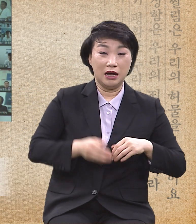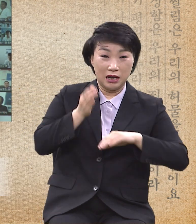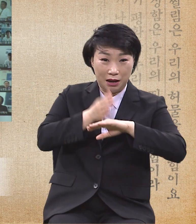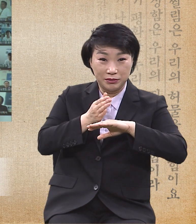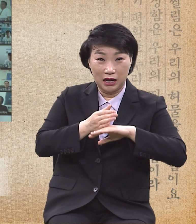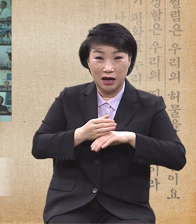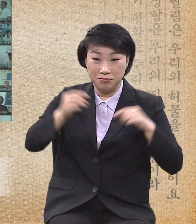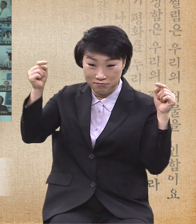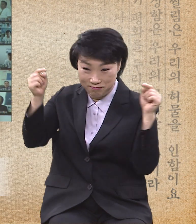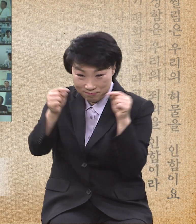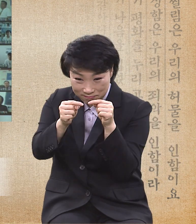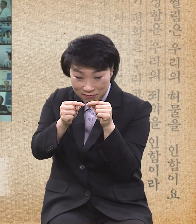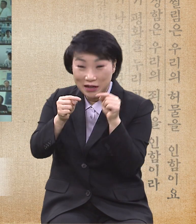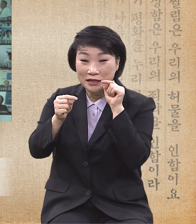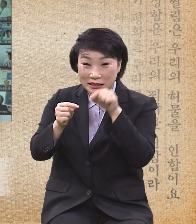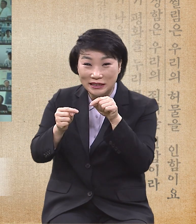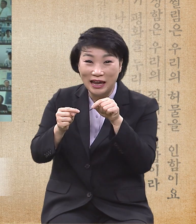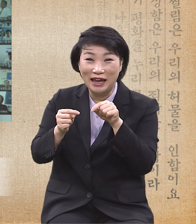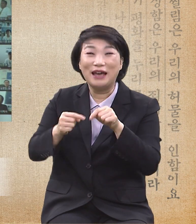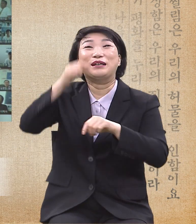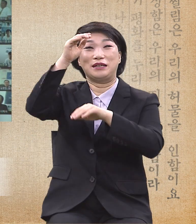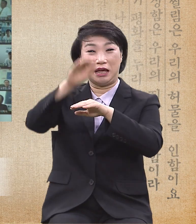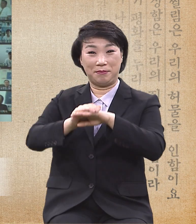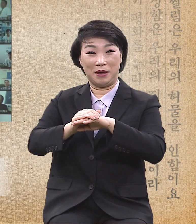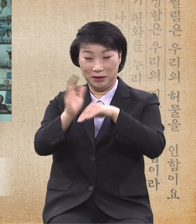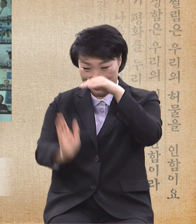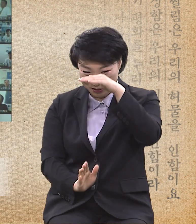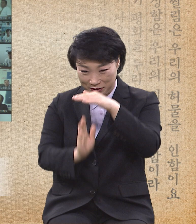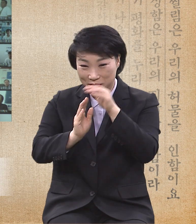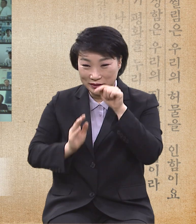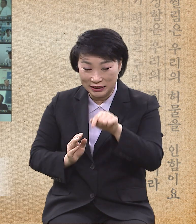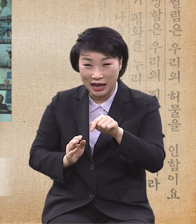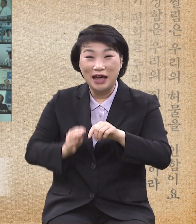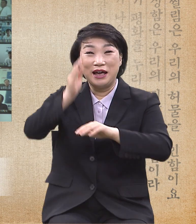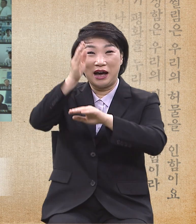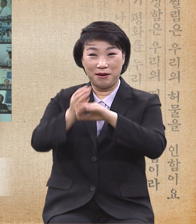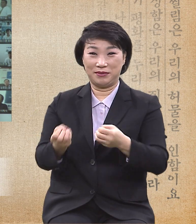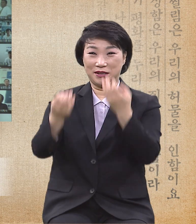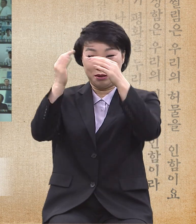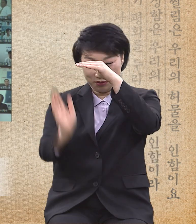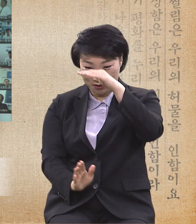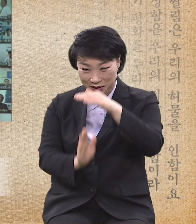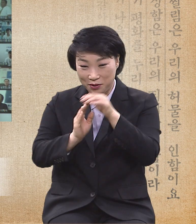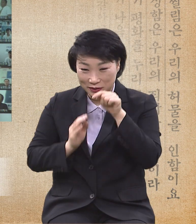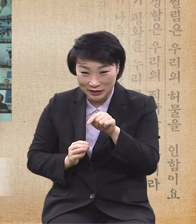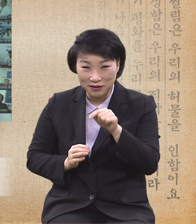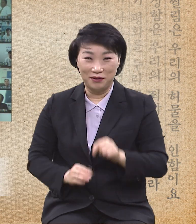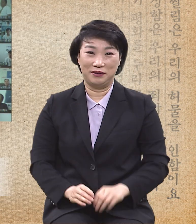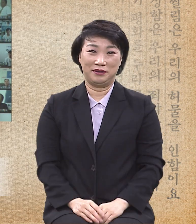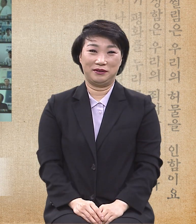가장 상사점에서 만나는 것이 예배의 절정이요 감사절의 절정이라 이 말이요.